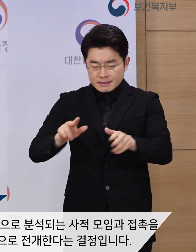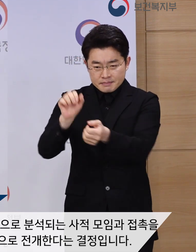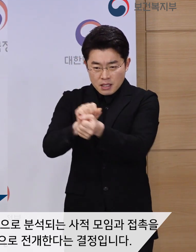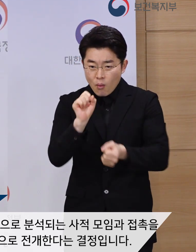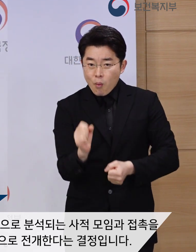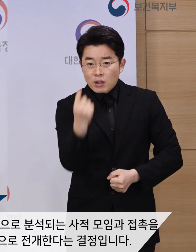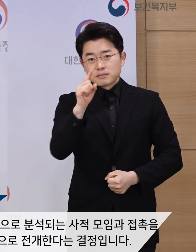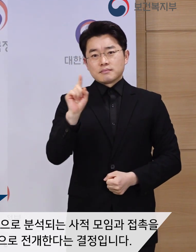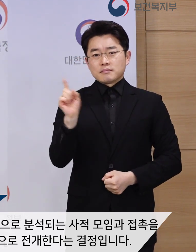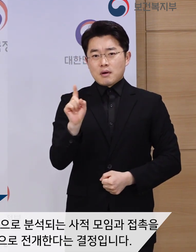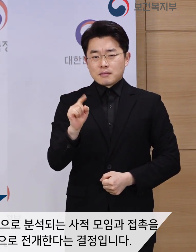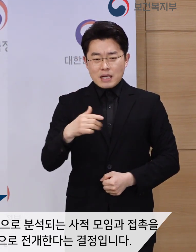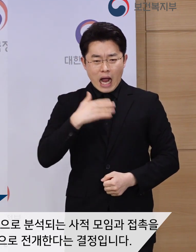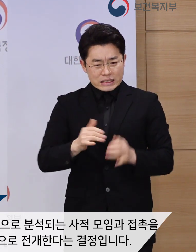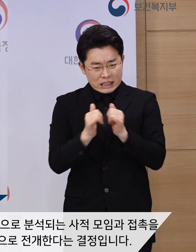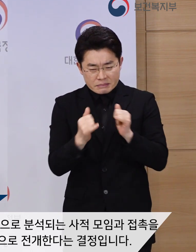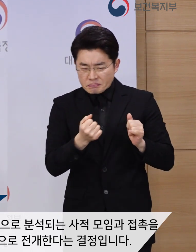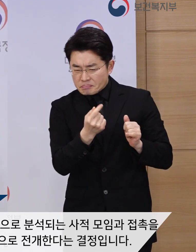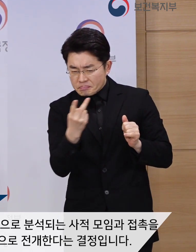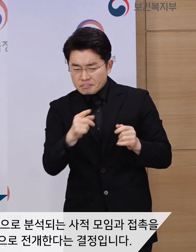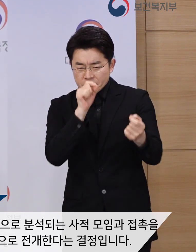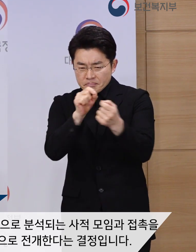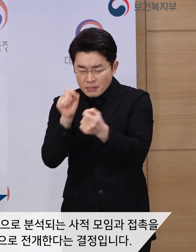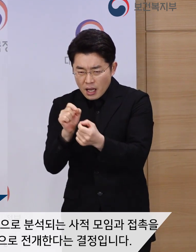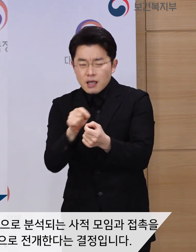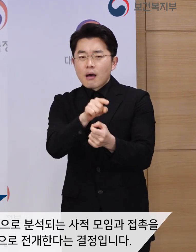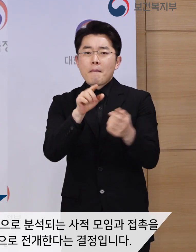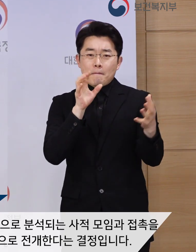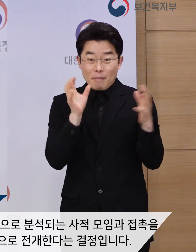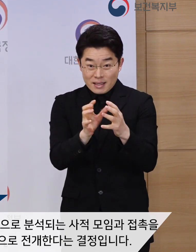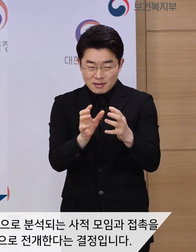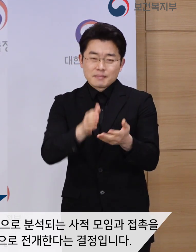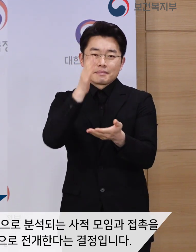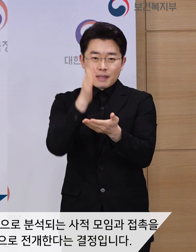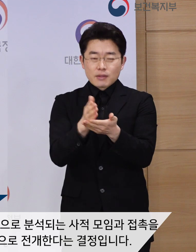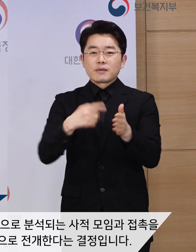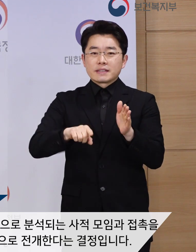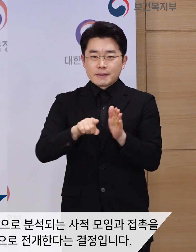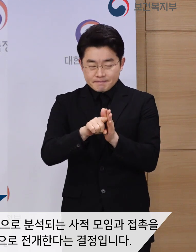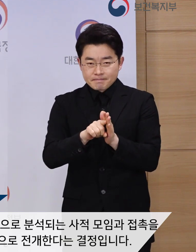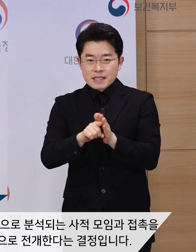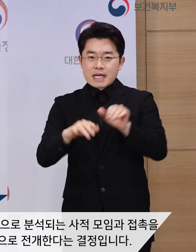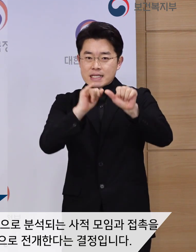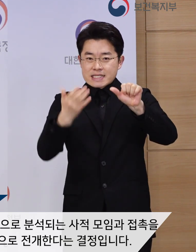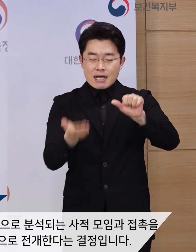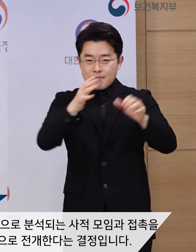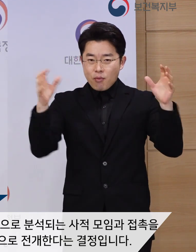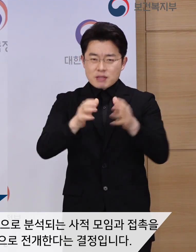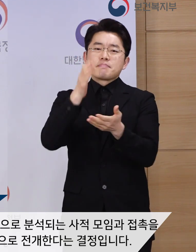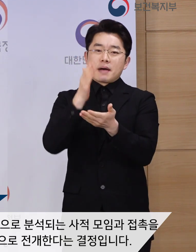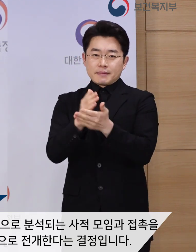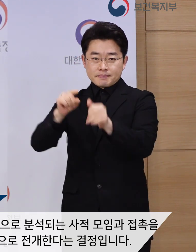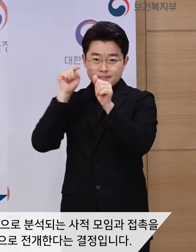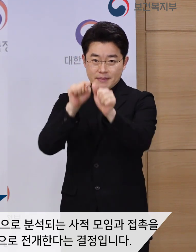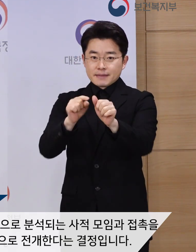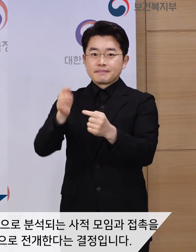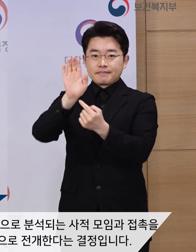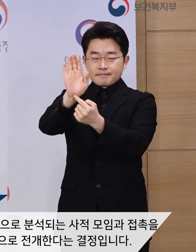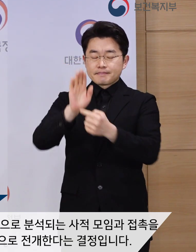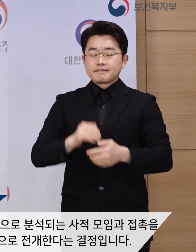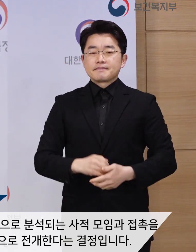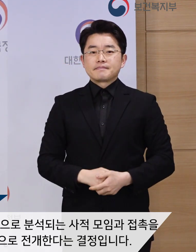유행의 가장 주요한 원인으로 분석되는 사적 모임과 접촉을 최소화하는 방향으로 2주간 거리 두기를